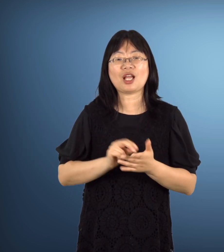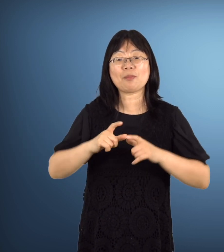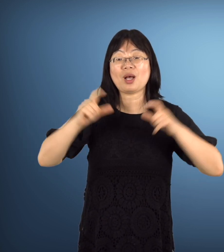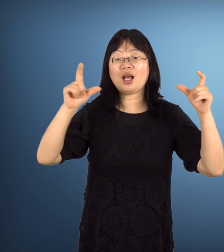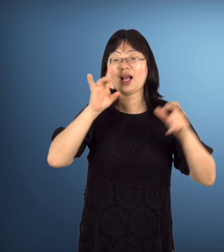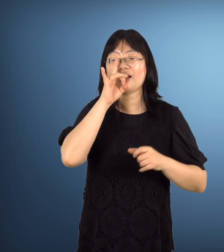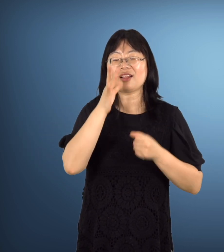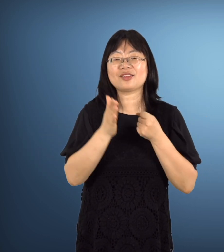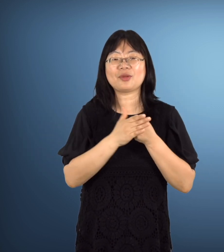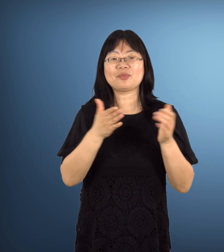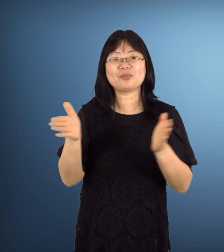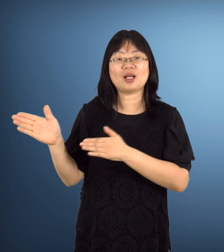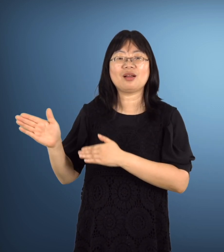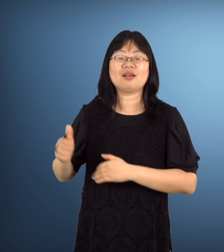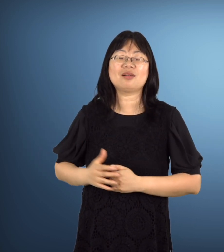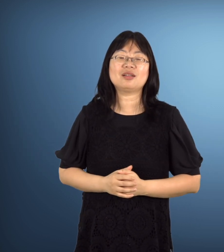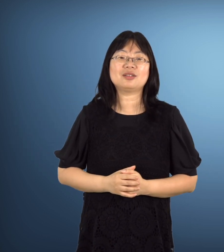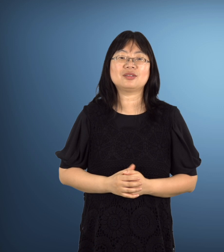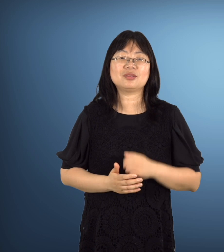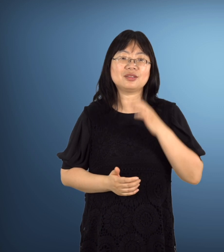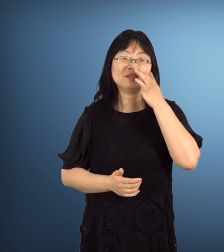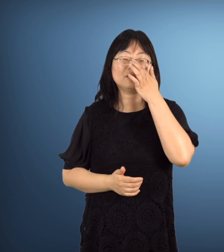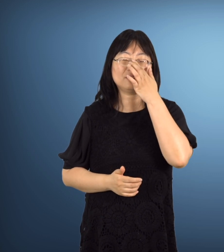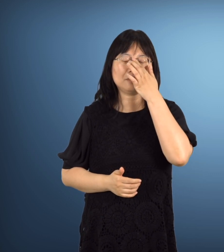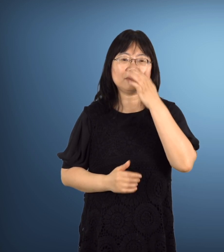안 되니까 어쨌든